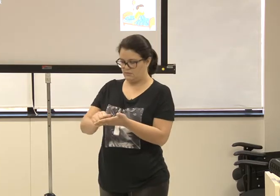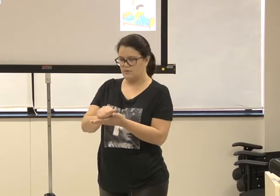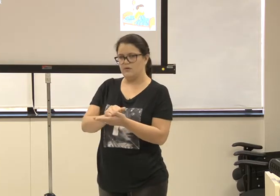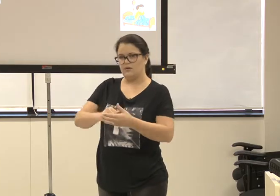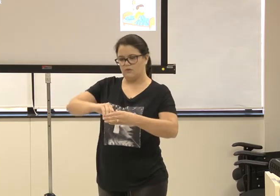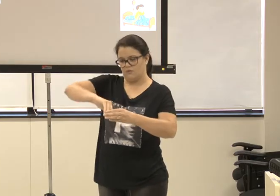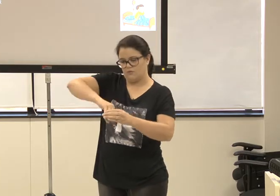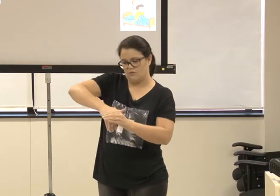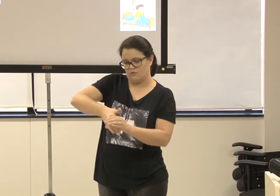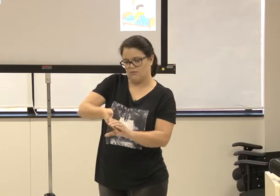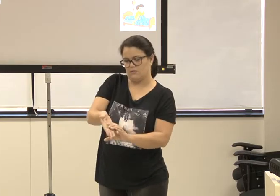Ou?